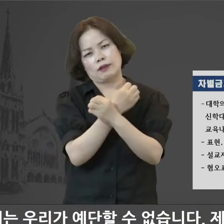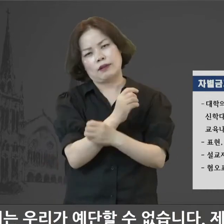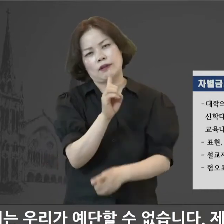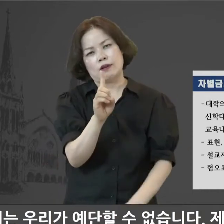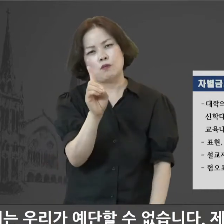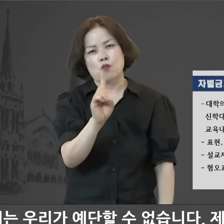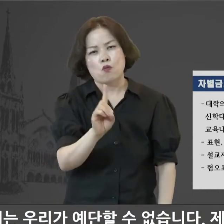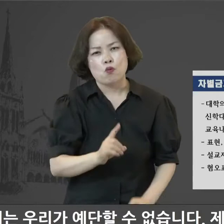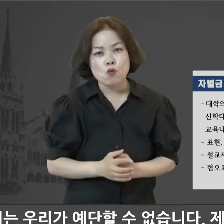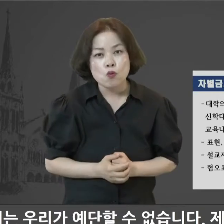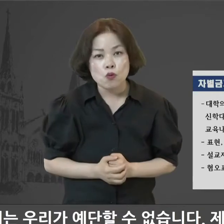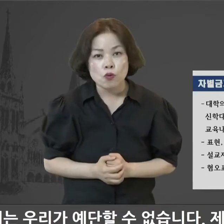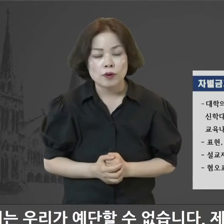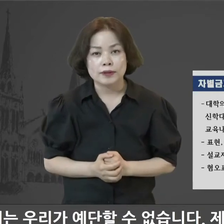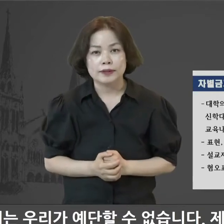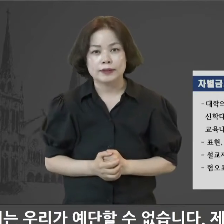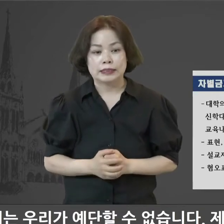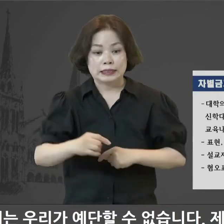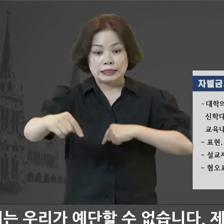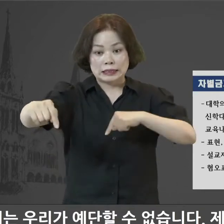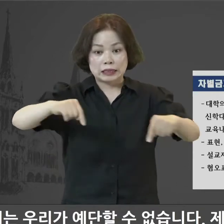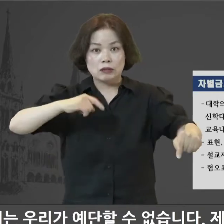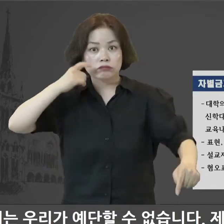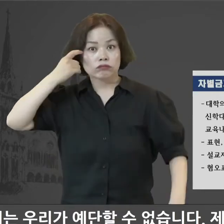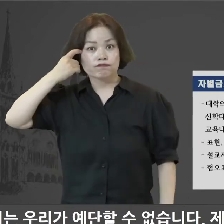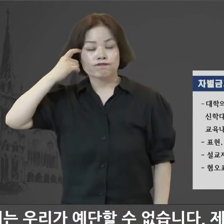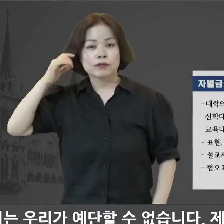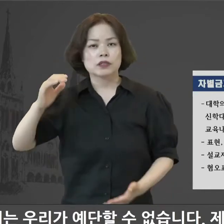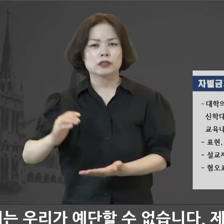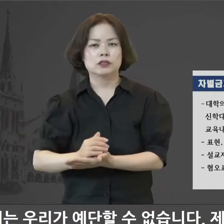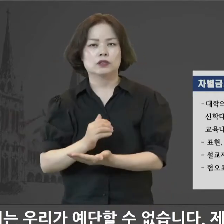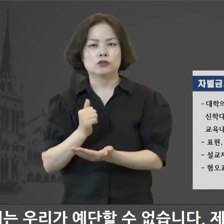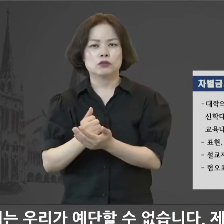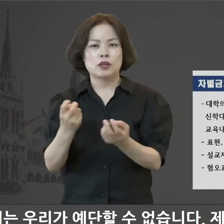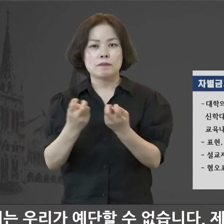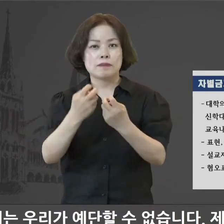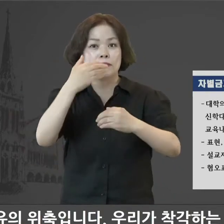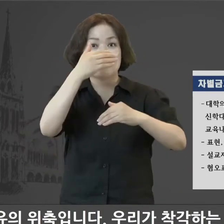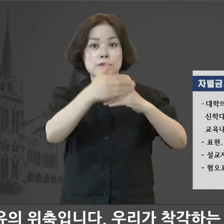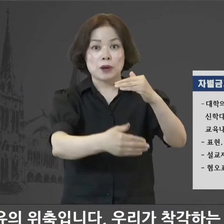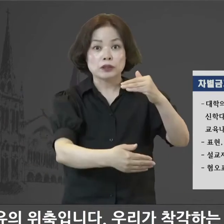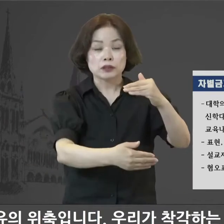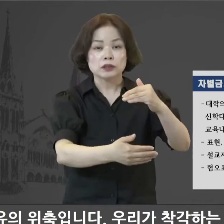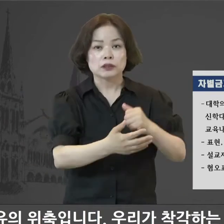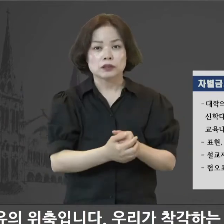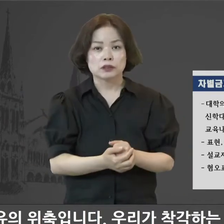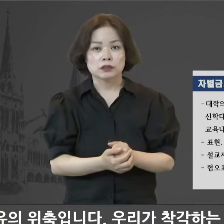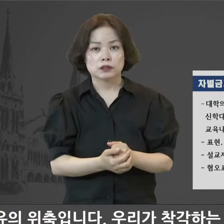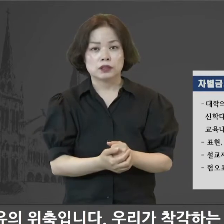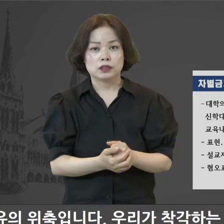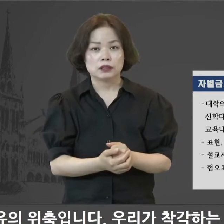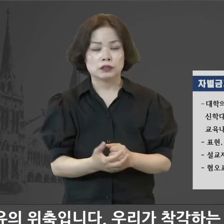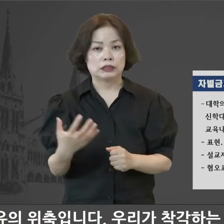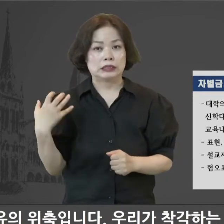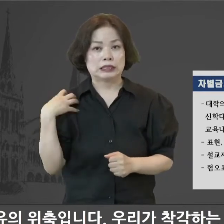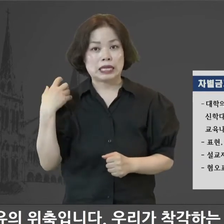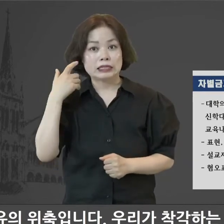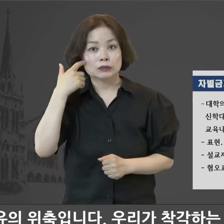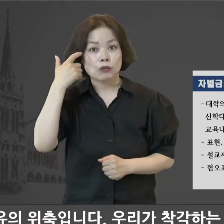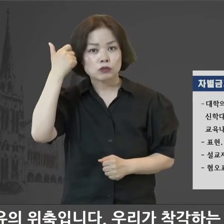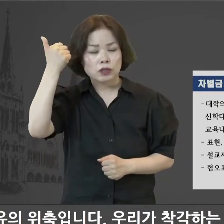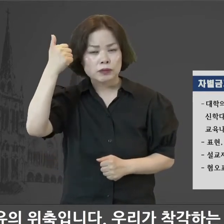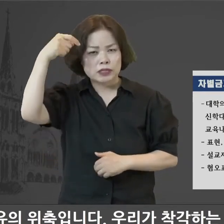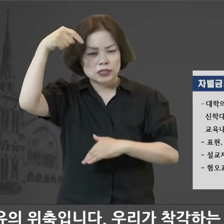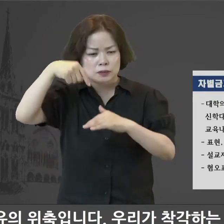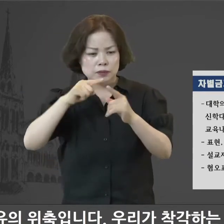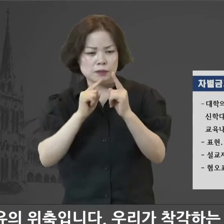하나가 뭐냐면 정치를 인식하는 그리스도인의 방식입니다. 아까 우리 담임 목사님께서도 깊이 있게 말씀을